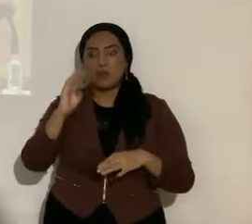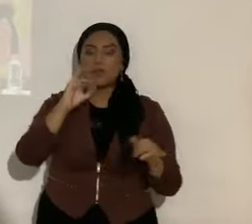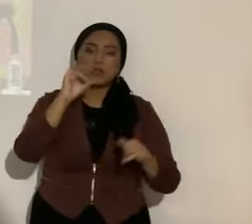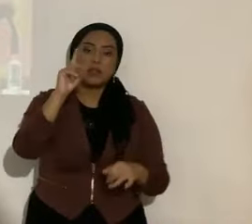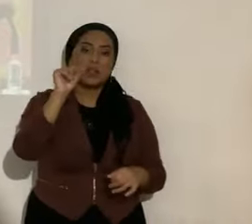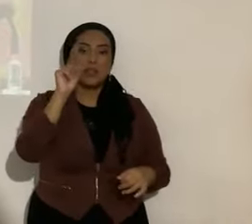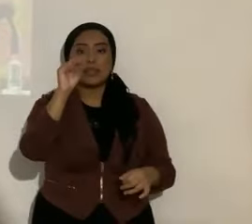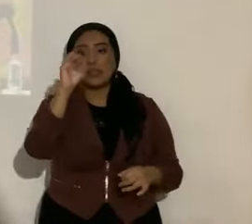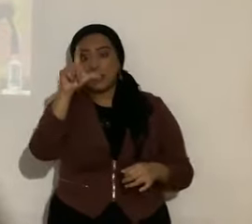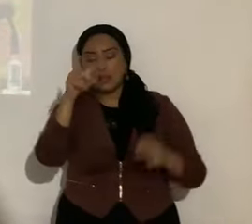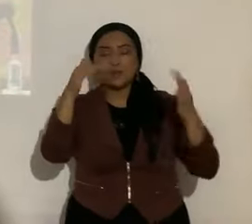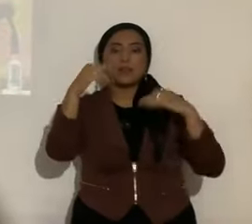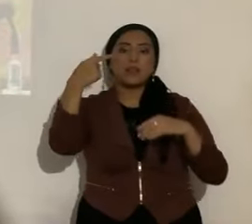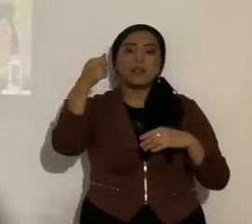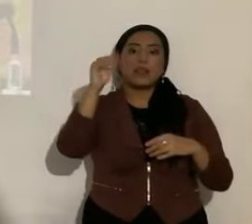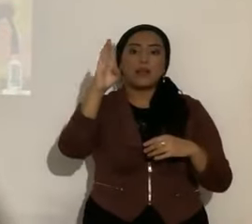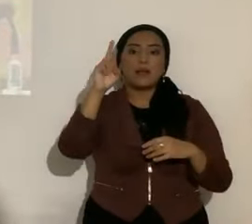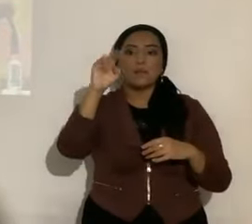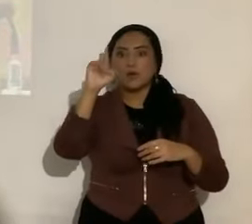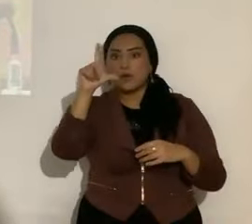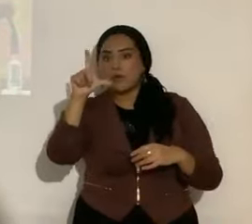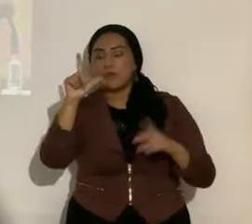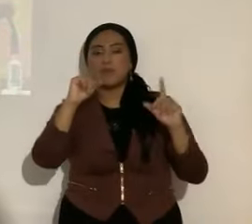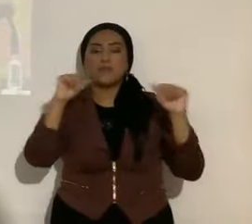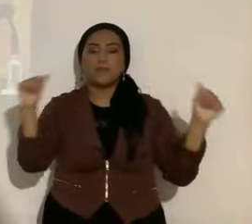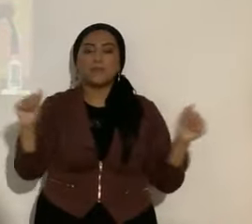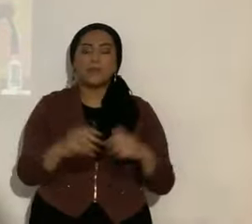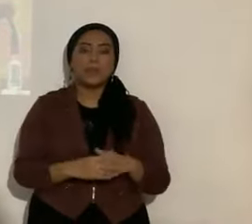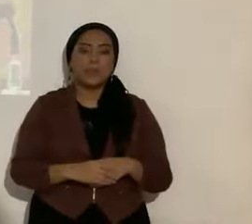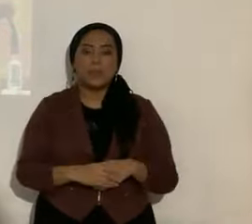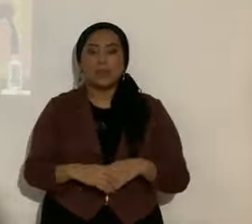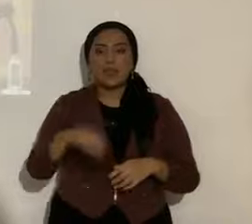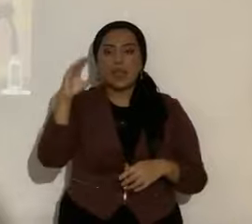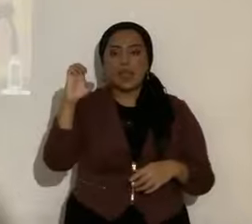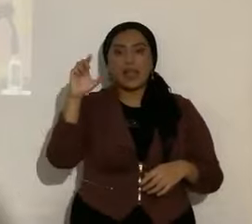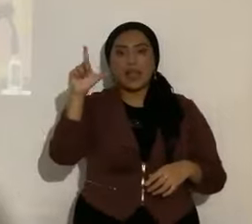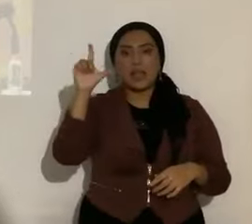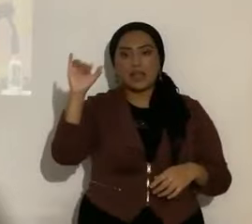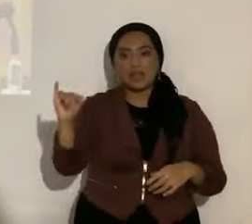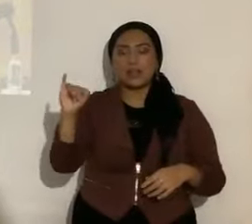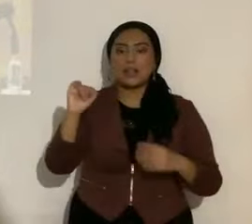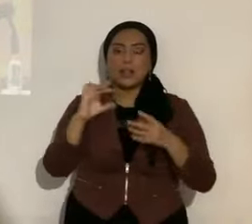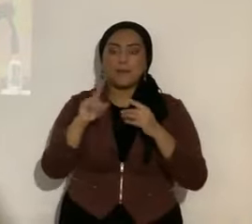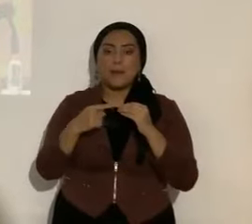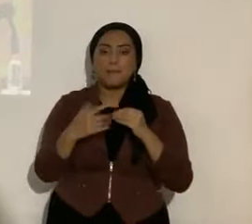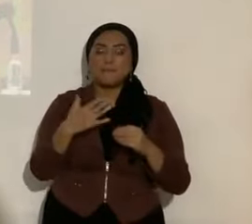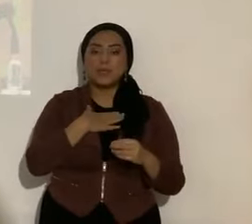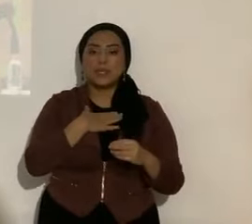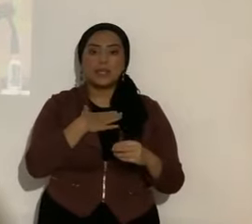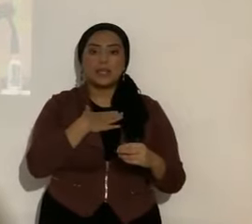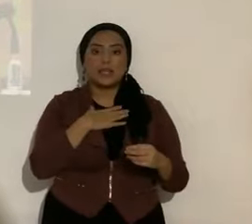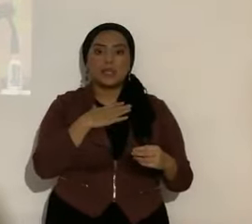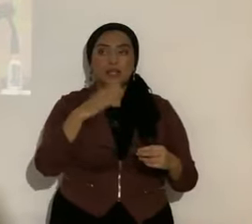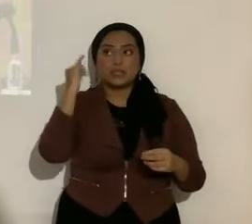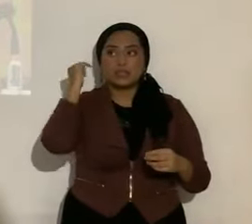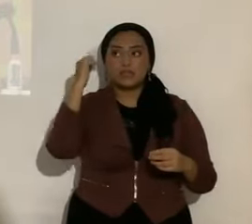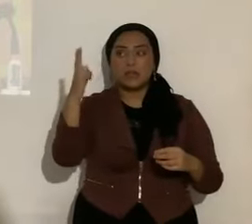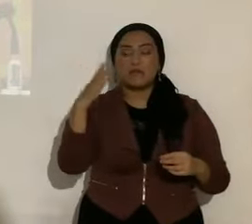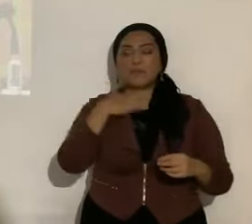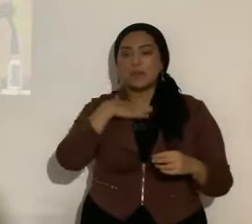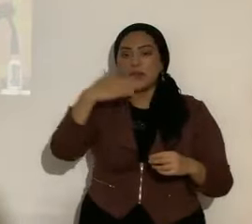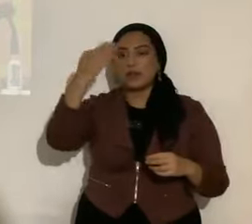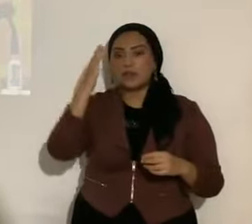Daniel, Gabriel, etcétera, etcétera. Entonces, en este caso, Eli, de mí, Eli, Ya, la